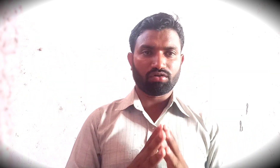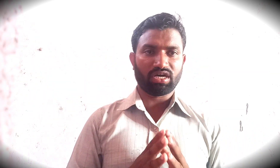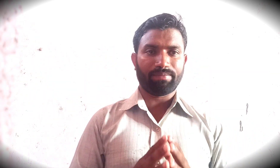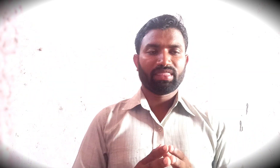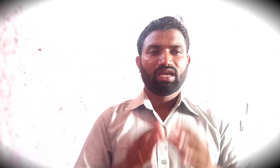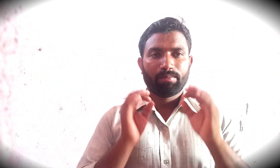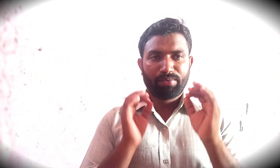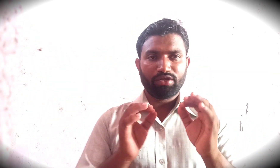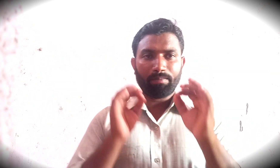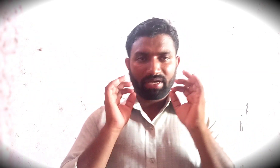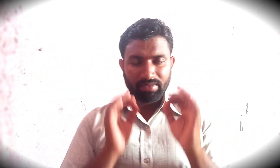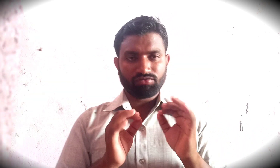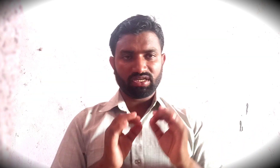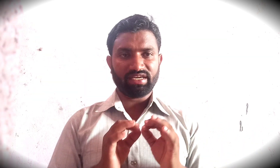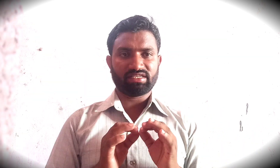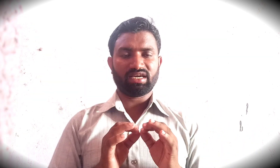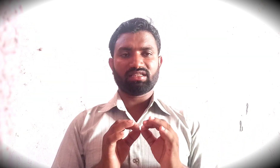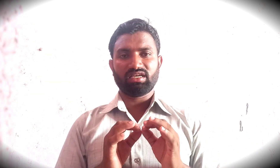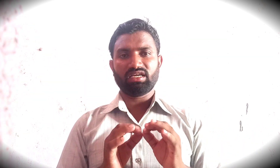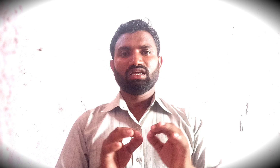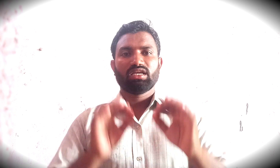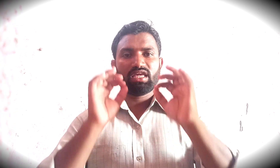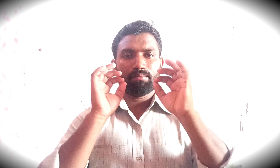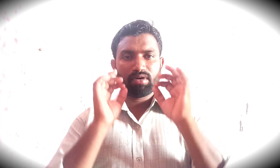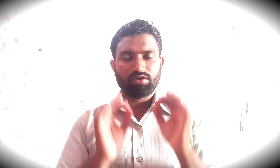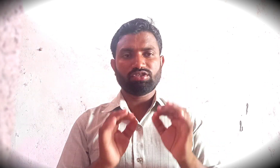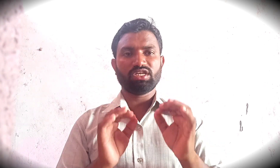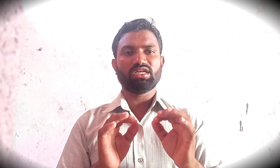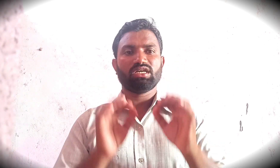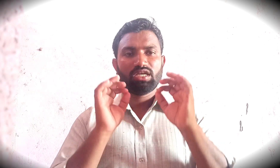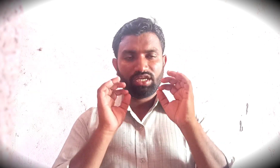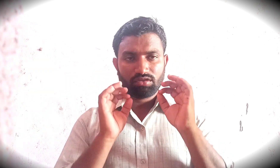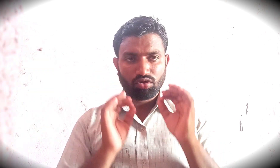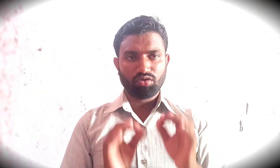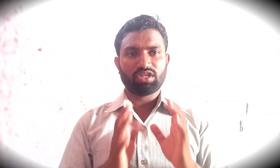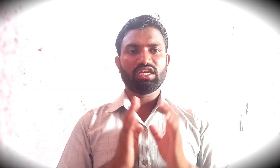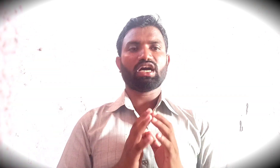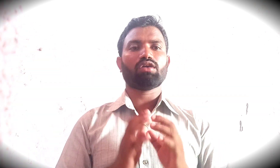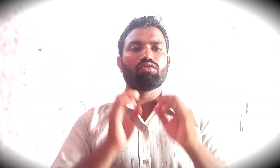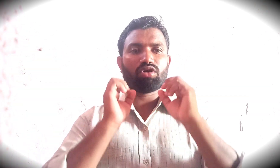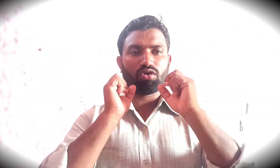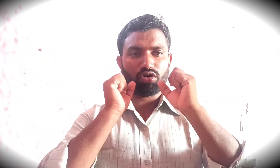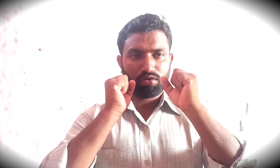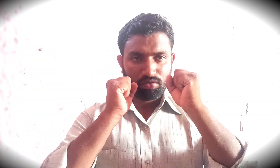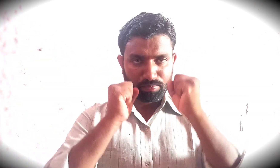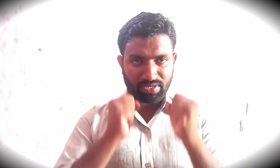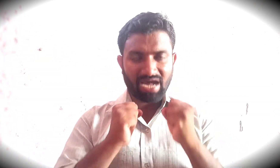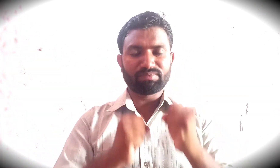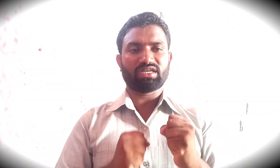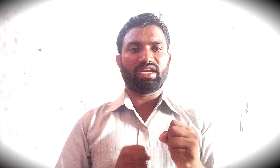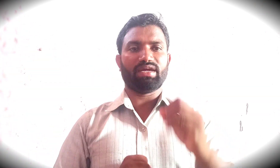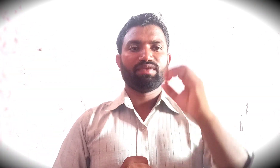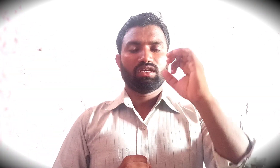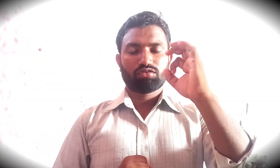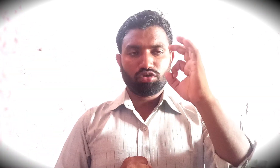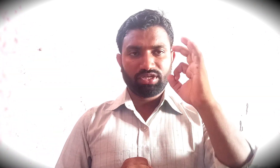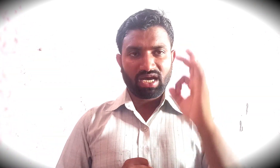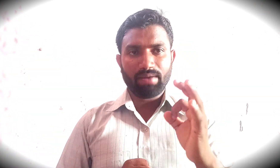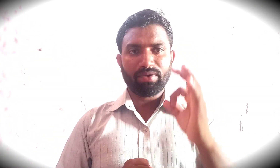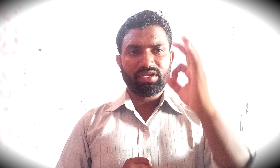गए। प्रिय, परमेश्वर की इच्छा थी कि मनुष्य इन दोनों अधिकारों को प्राप्त करे। तो यहाँ पर